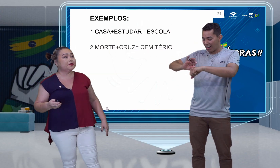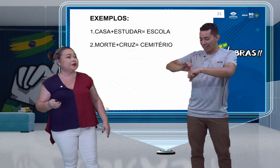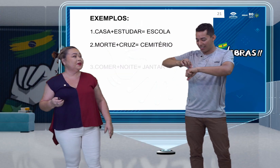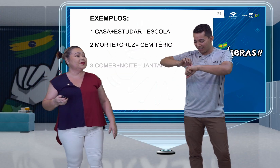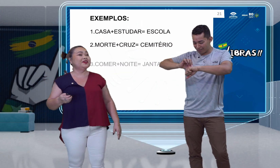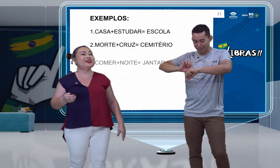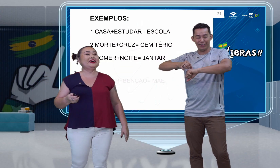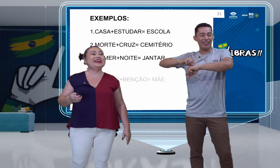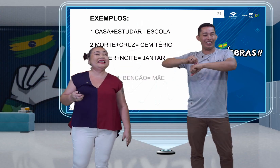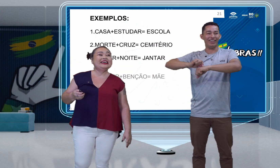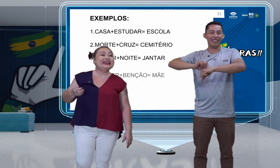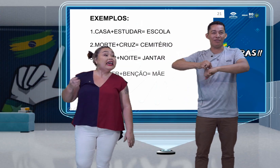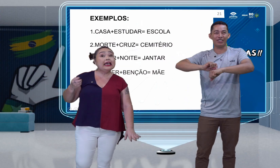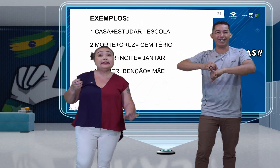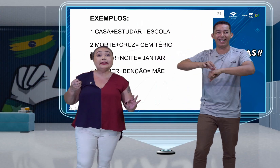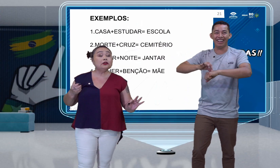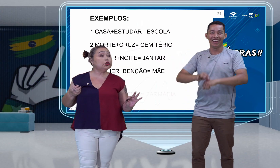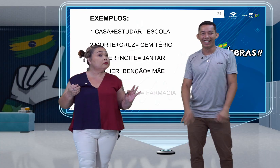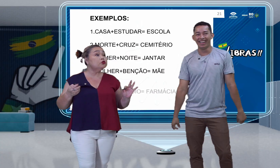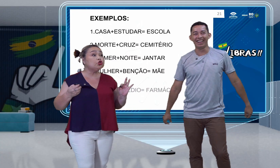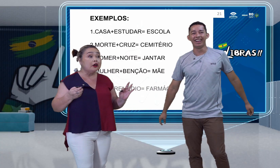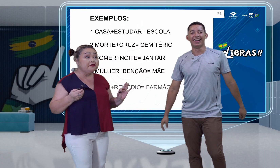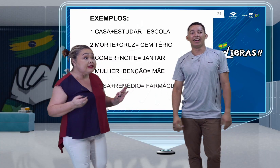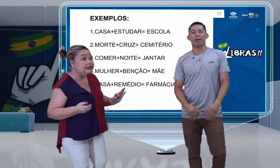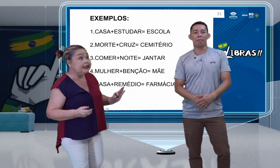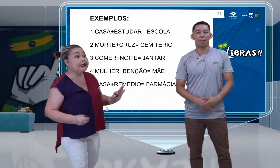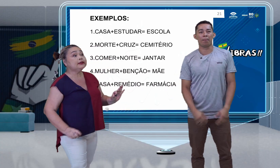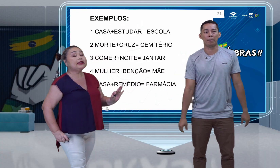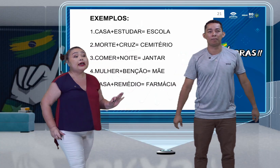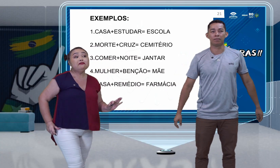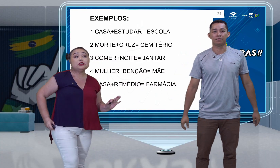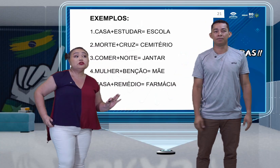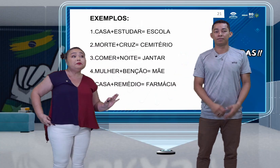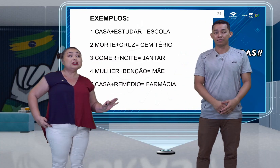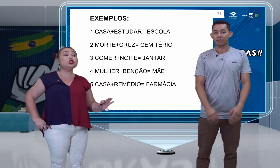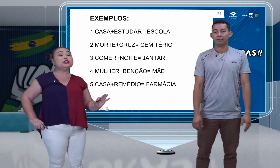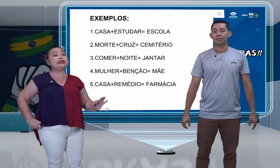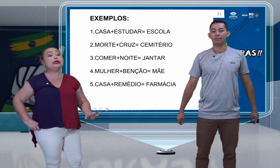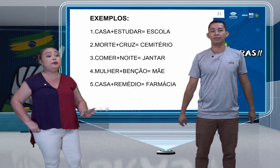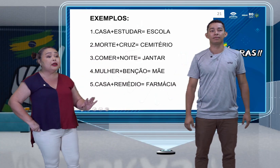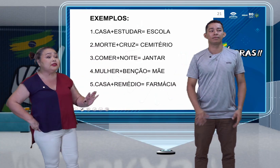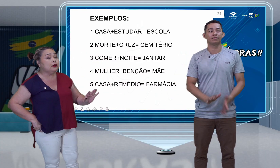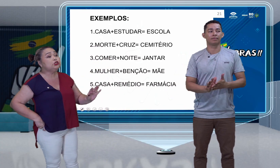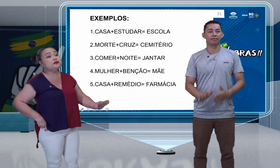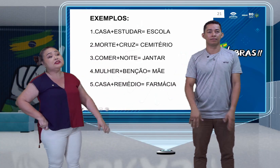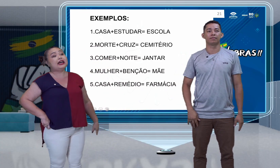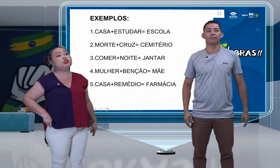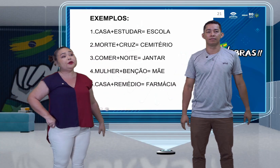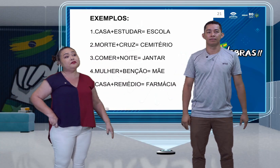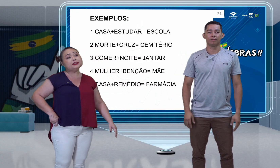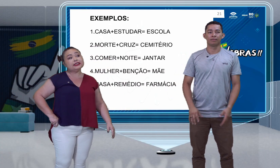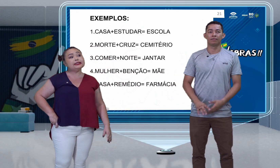carne aqui. Esse aqui nós vamos só fazer, tá? E vocês vão pesquisar aí, porque tem uma atividade para vocês